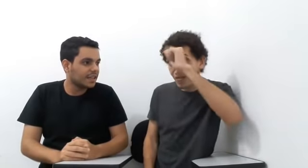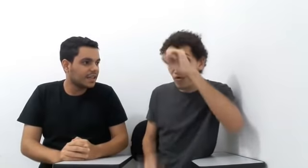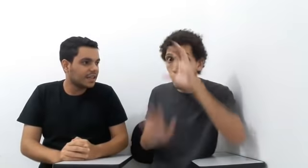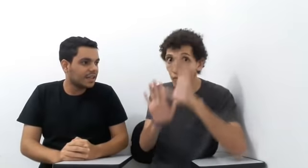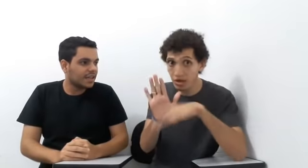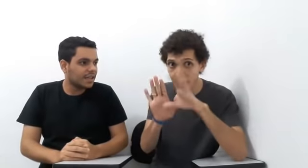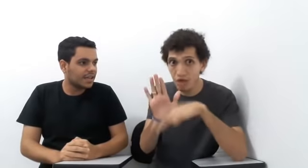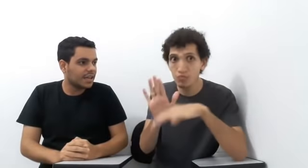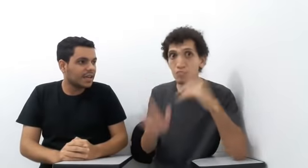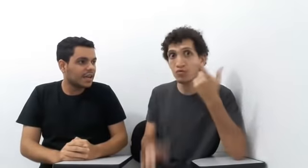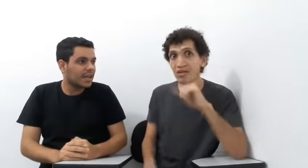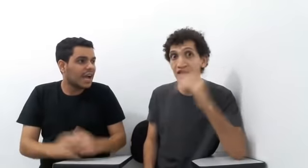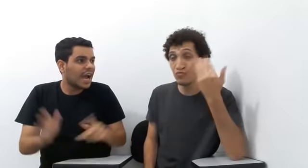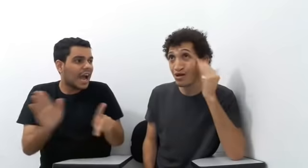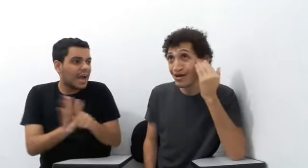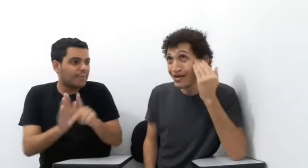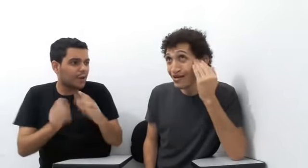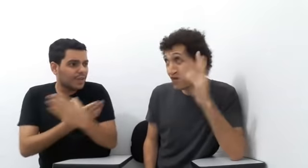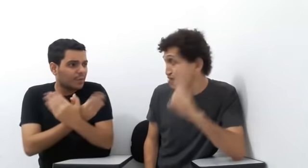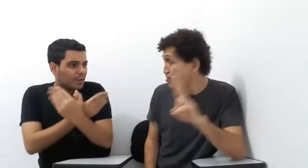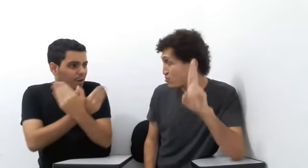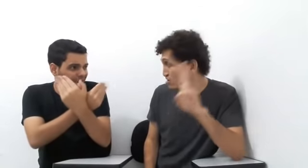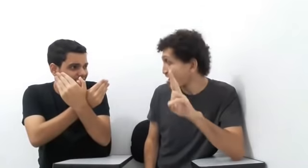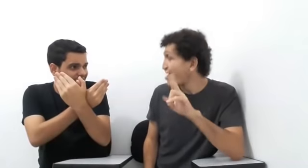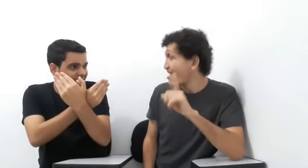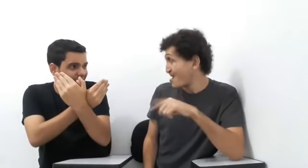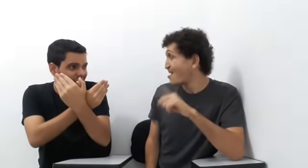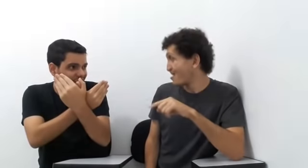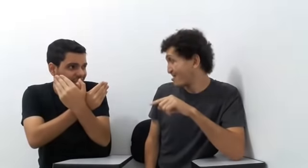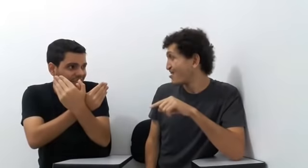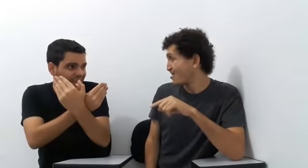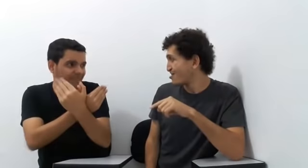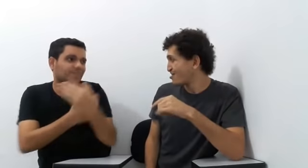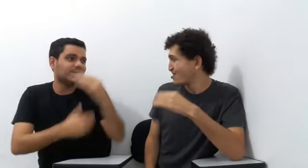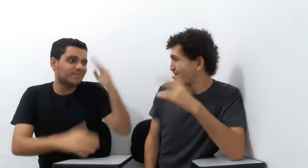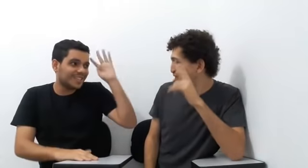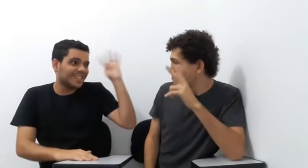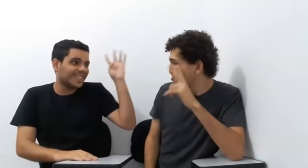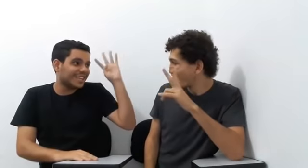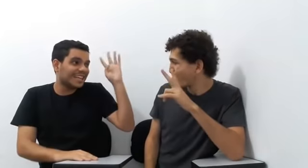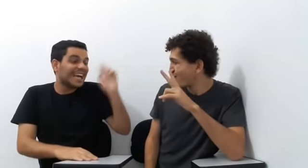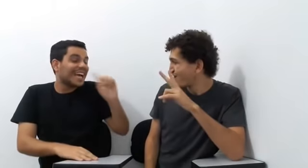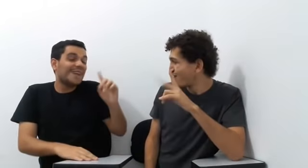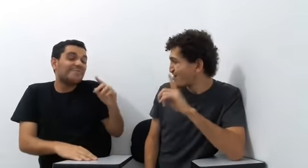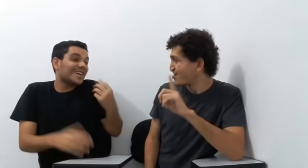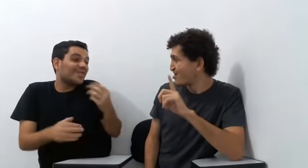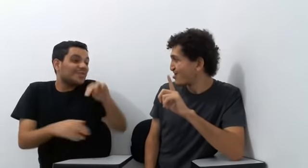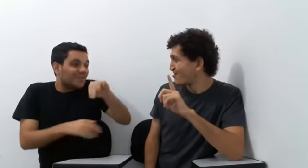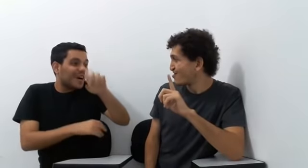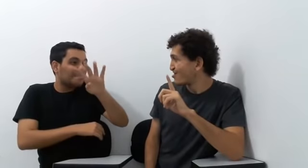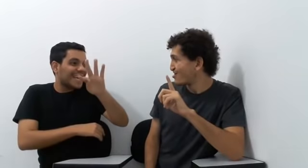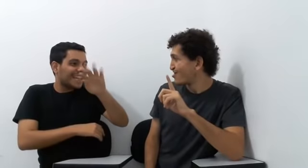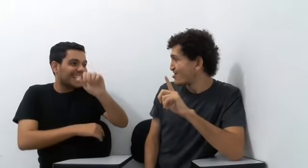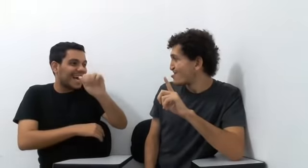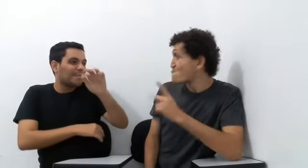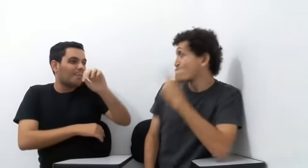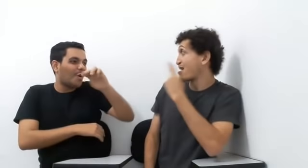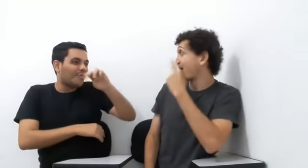o conceito, ele consegue... É próprio da borboleta? É. Eu imaginei. É porque quando fala